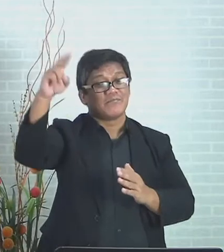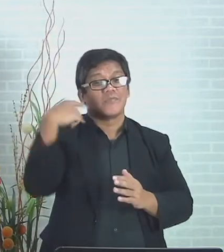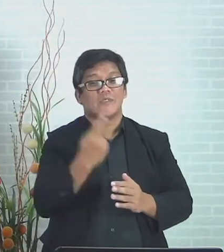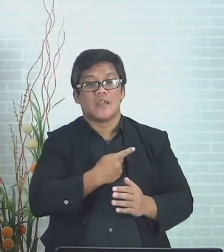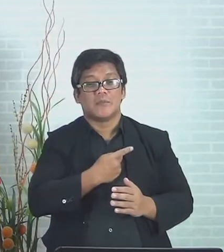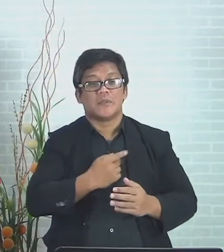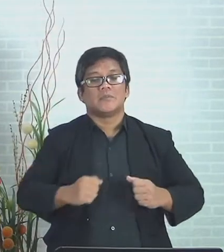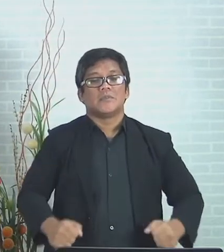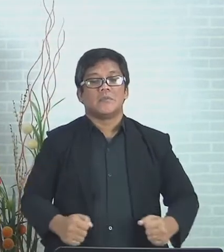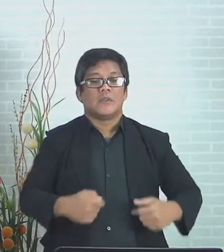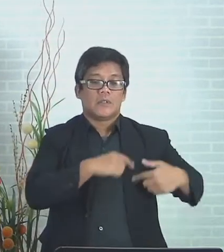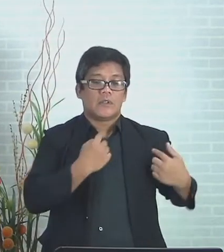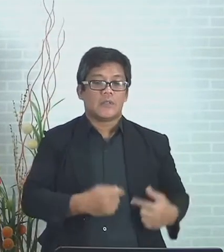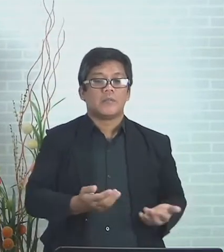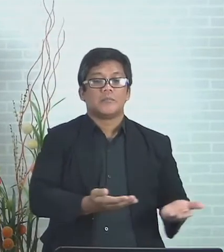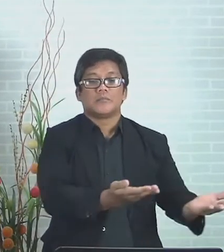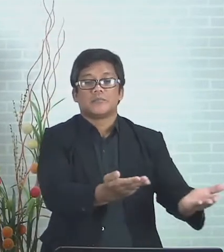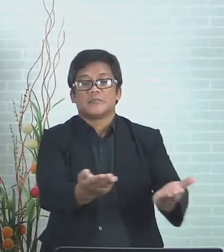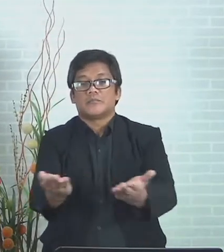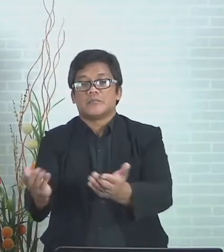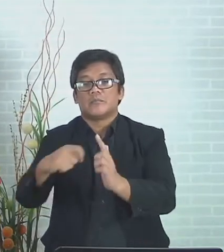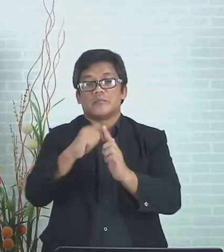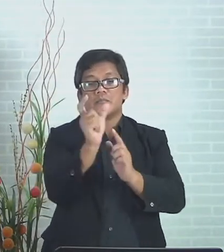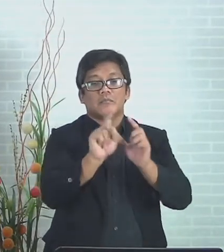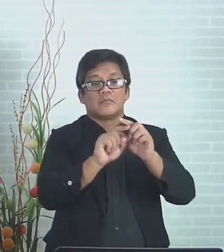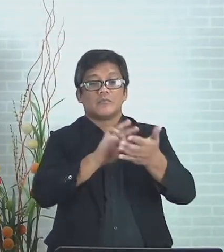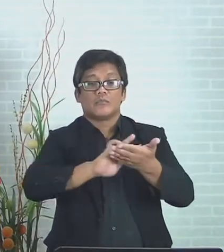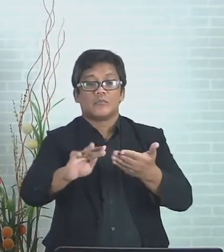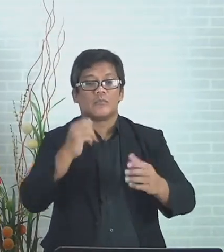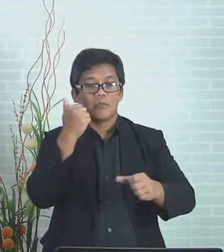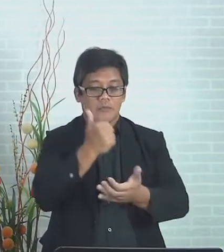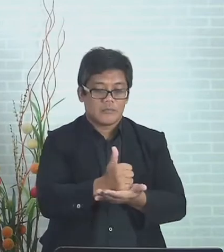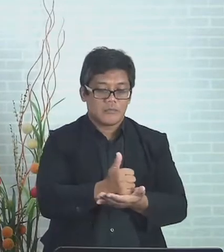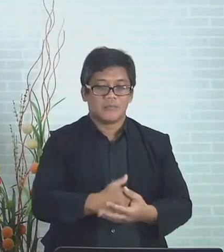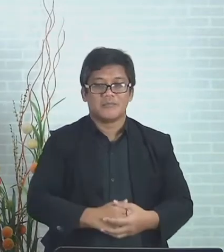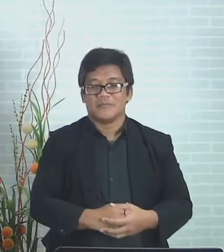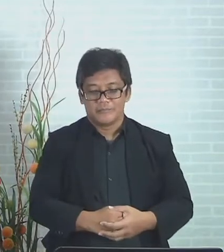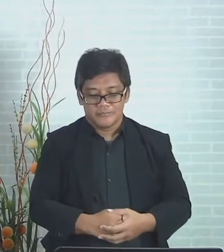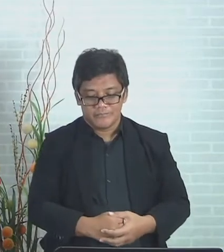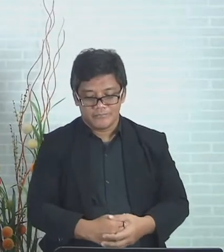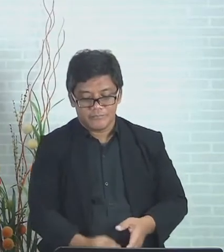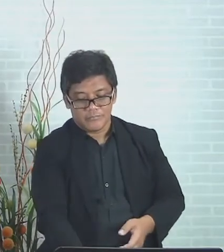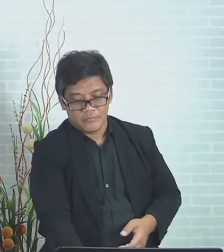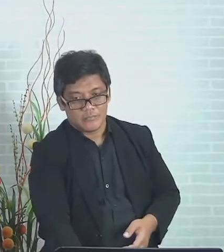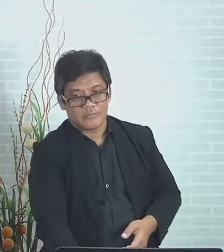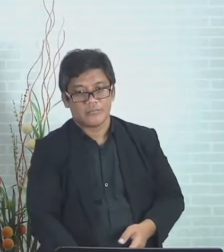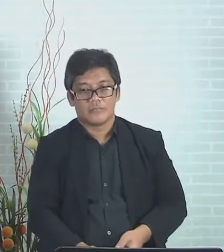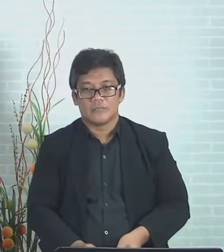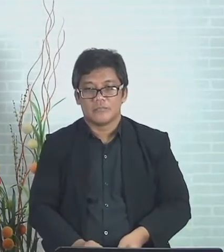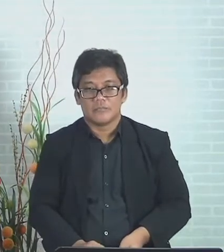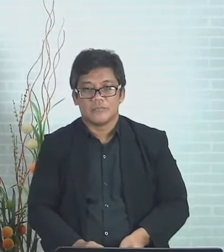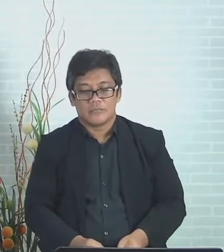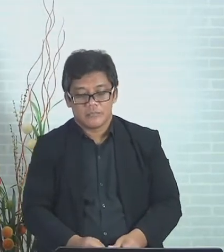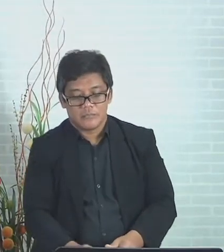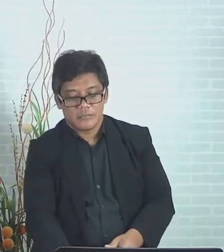kami akan siapkan hati kami itu masuk dalam percobaan Kudus pada saat ini Hai amin hai hai ini Bapak